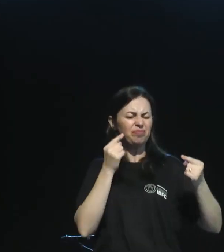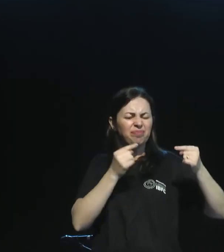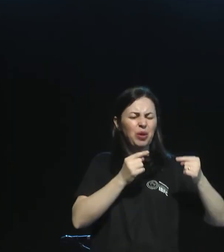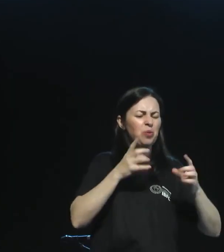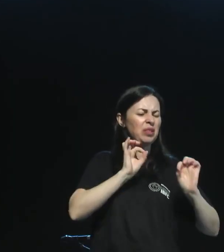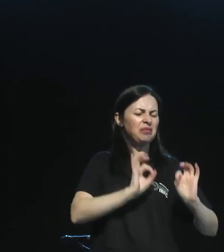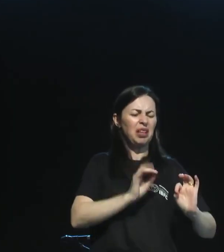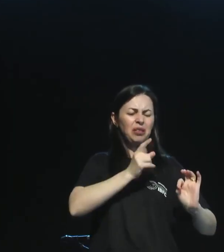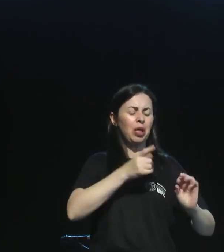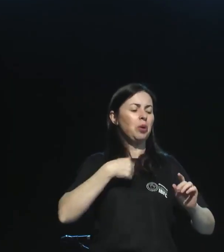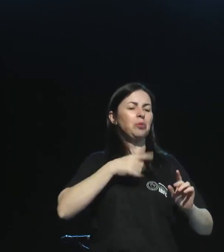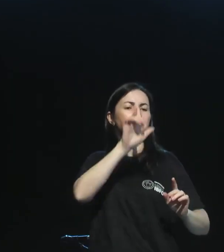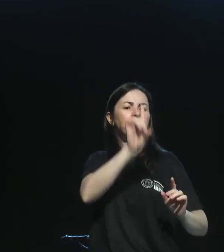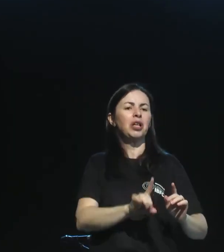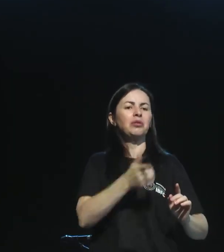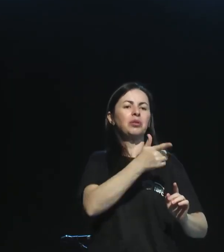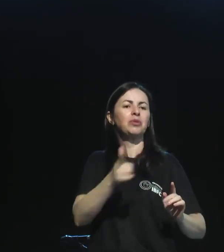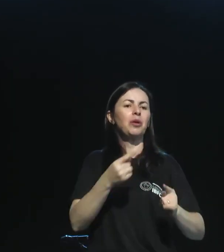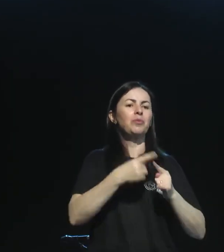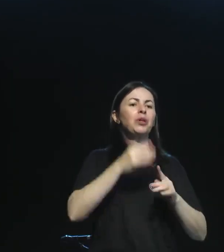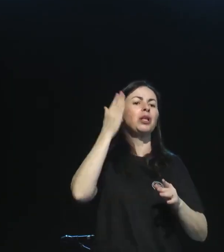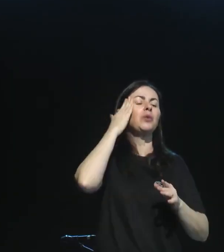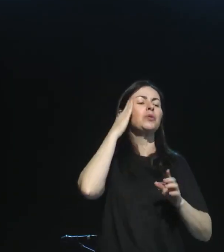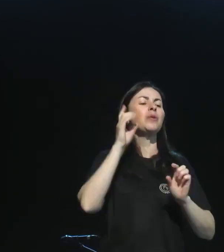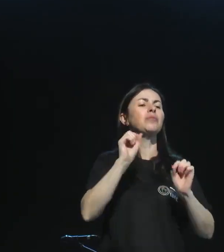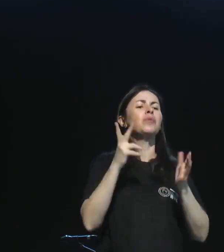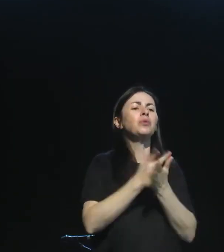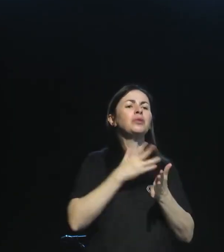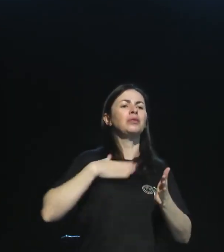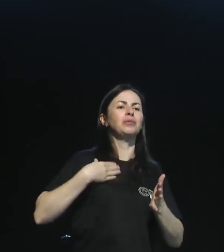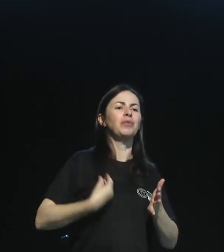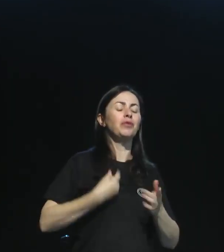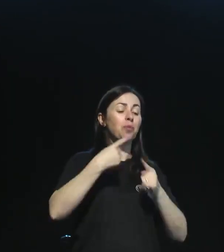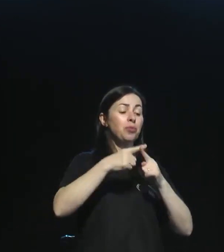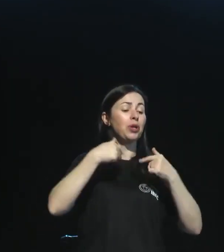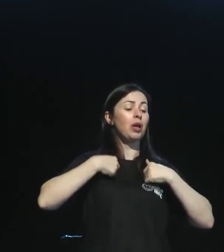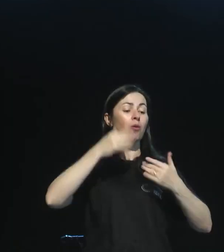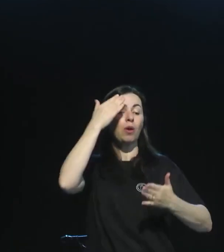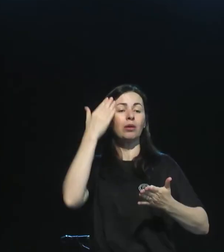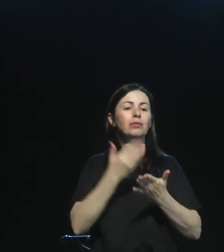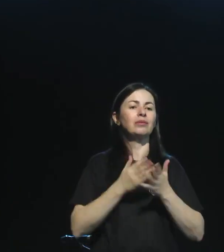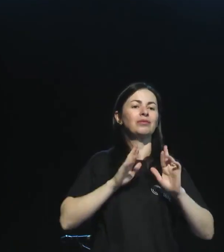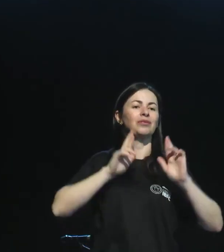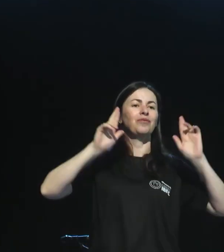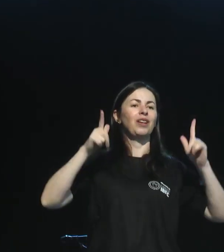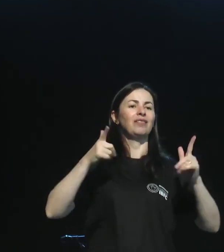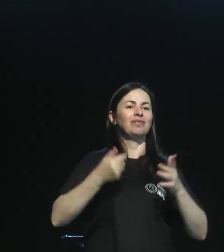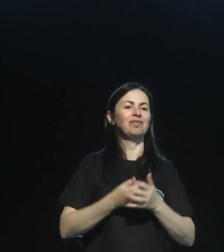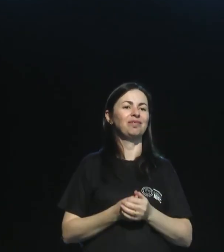tenho direito, não sabe o que eu estou passando, eu acredito diferente.